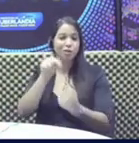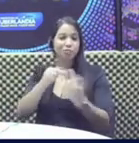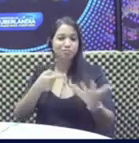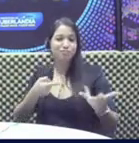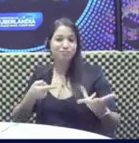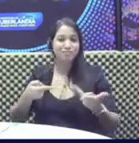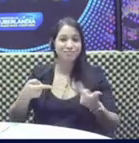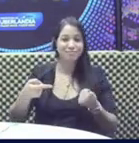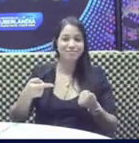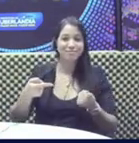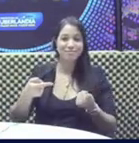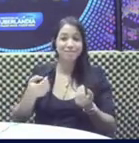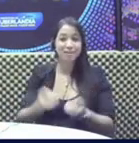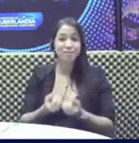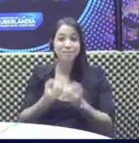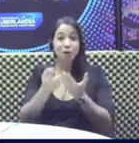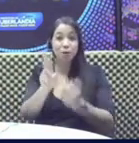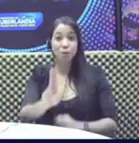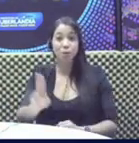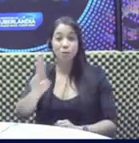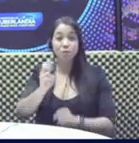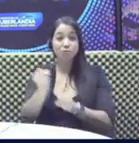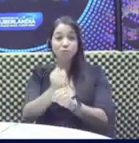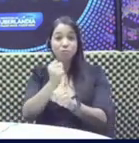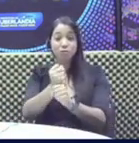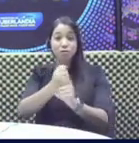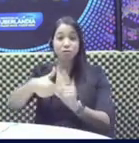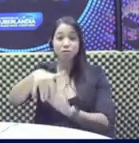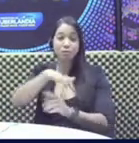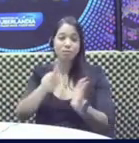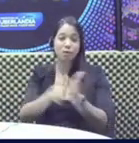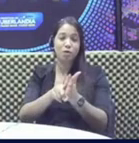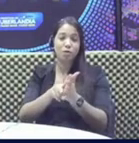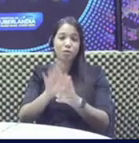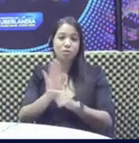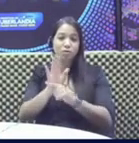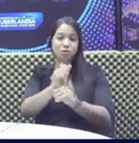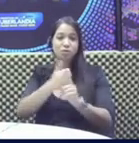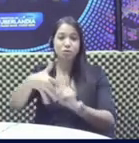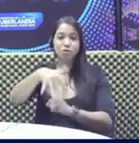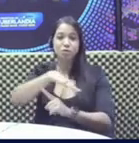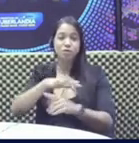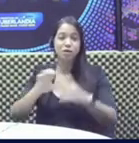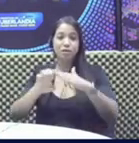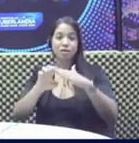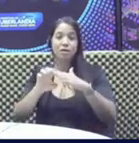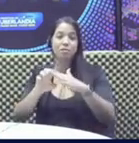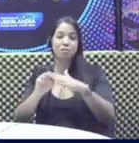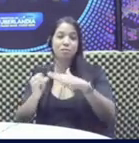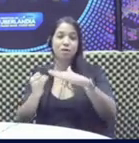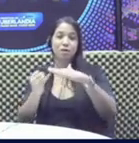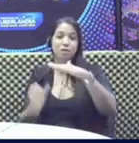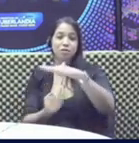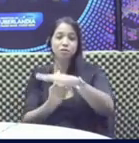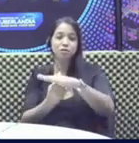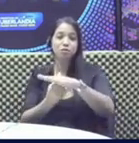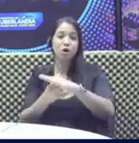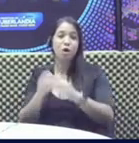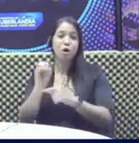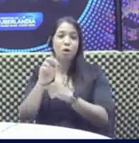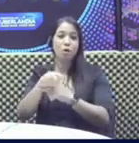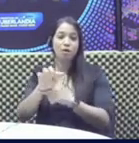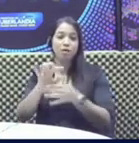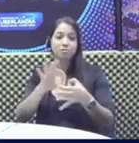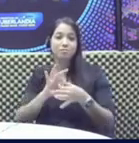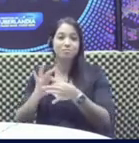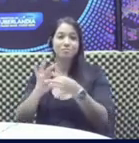finalidades. A concessão de uso pelas obras sociais da Diocese de Uberlândia, entidade sem fins lucrativos e com atuação